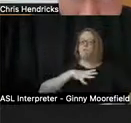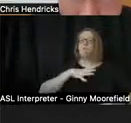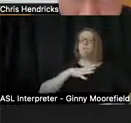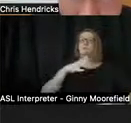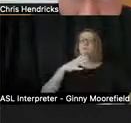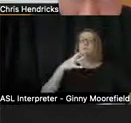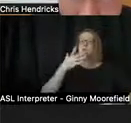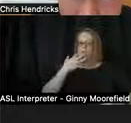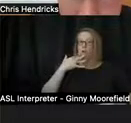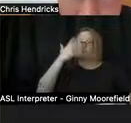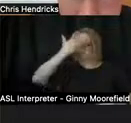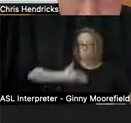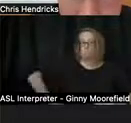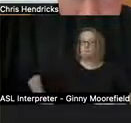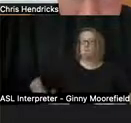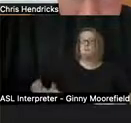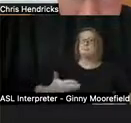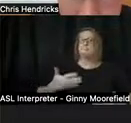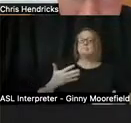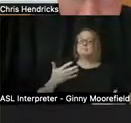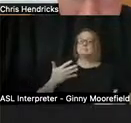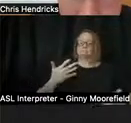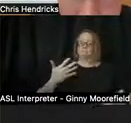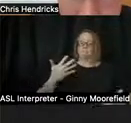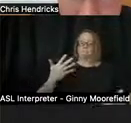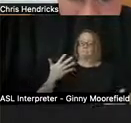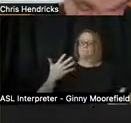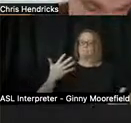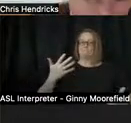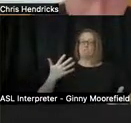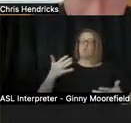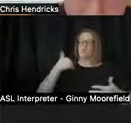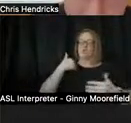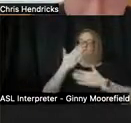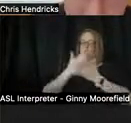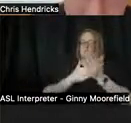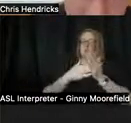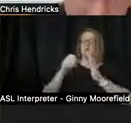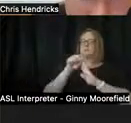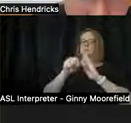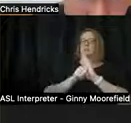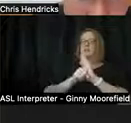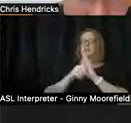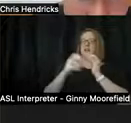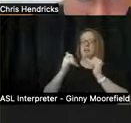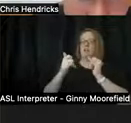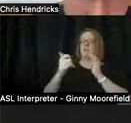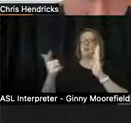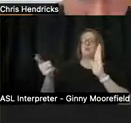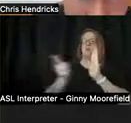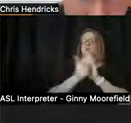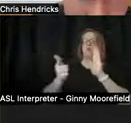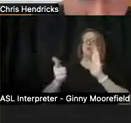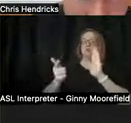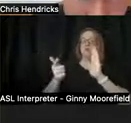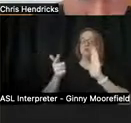estoy como nuestros derechos por ejemplo el aborto ahora mismo están al límite porque hay estados